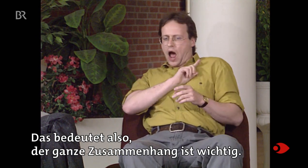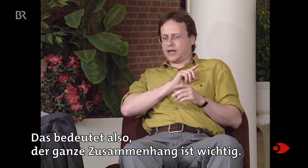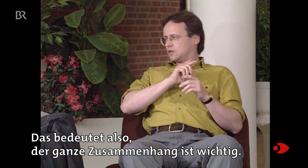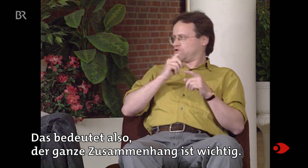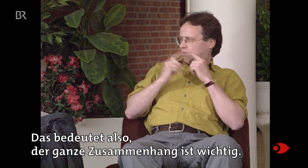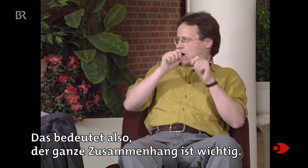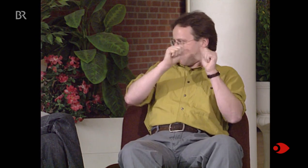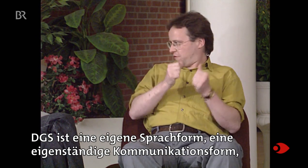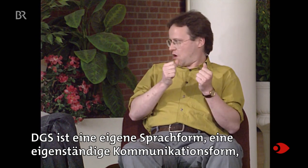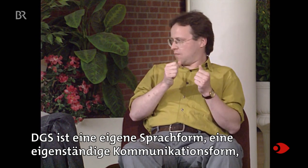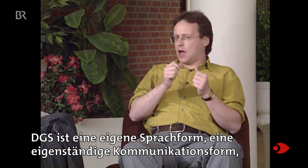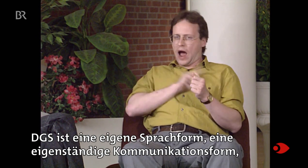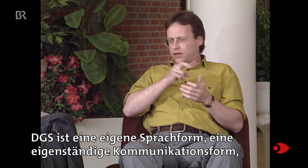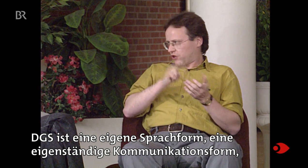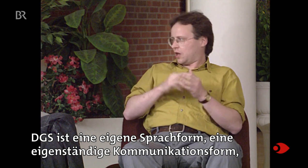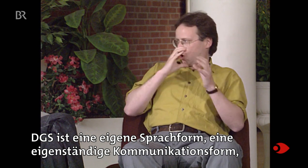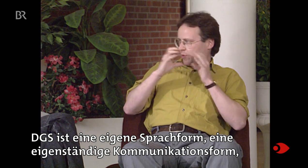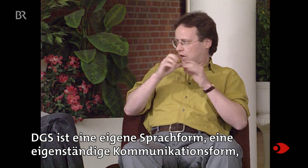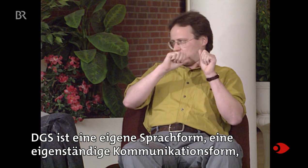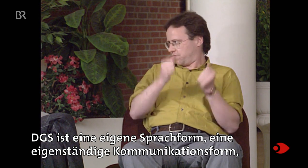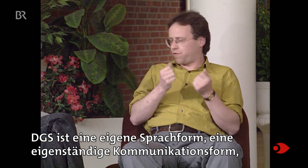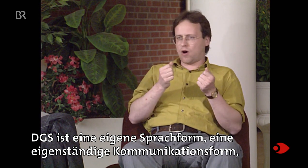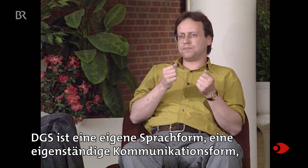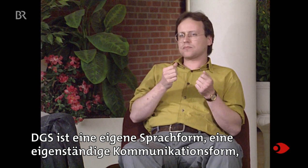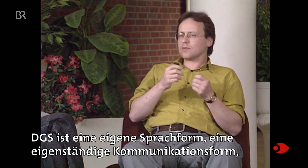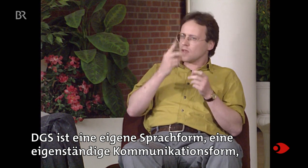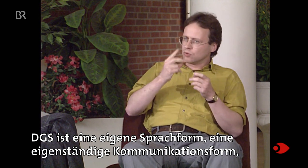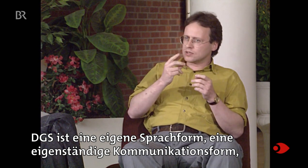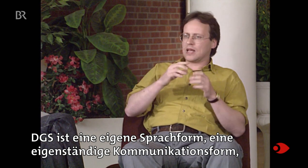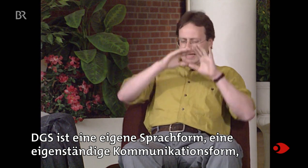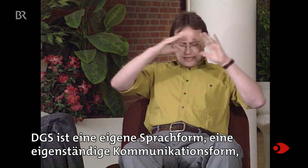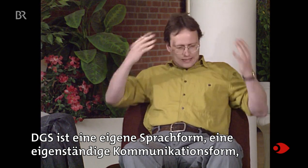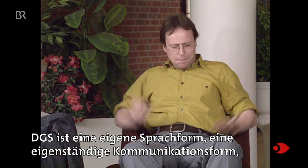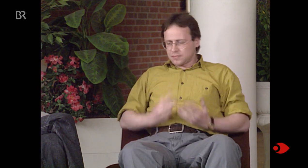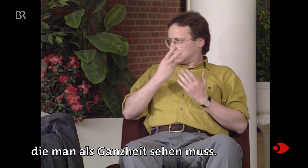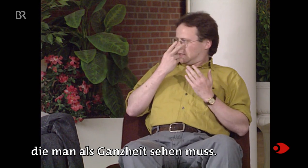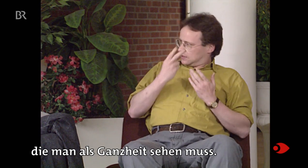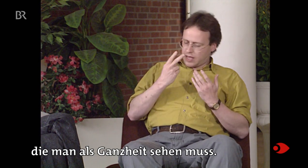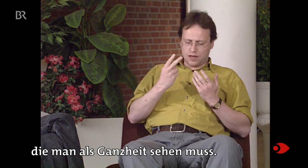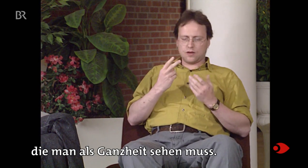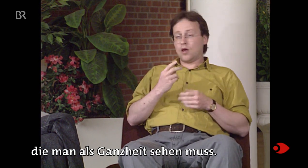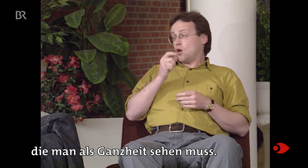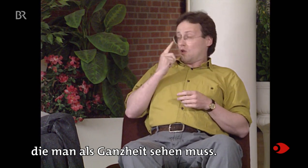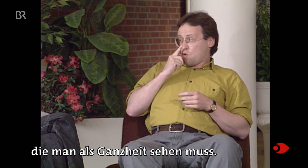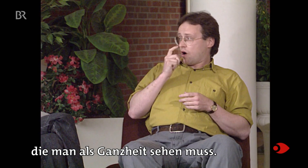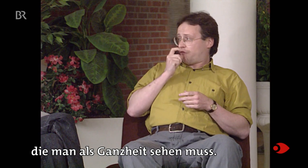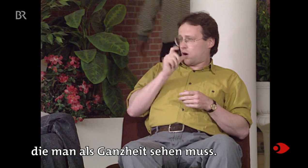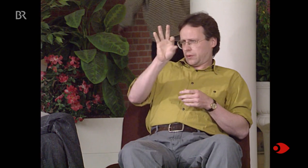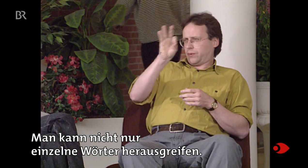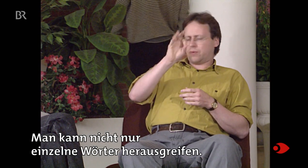Zusammenhang ist wichtig. DGS ist eine eigene Sprachform, eine eigenständige Kommunikationsform, die man als Ganzheit sehen muss. Man